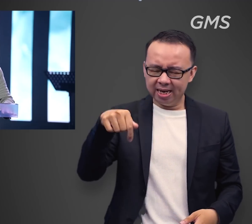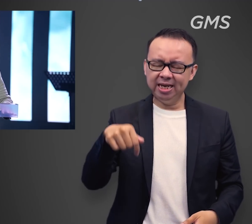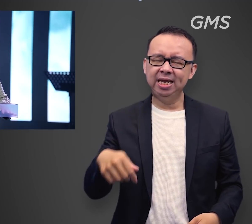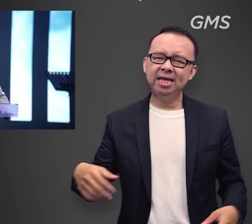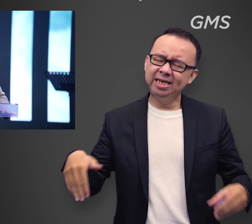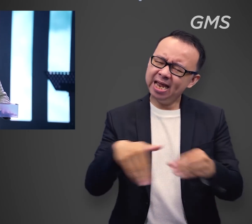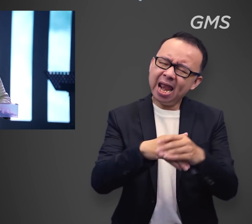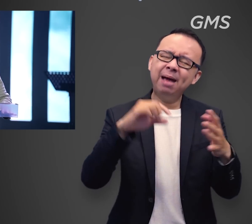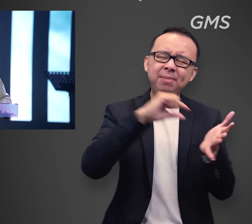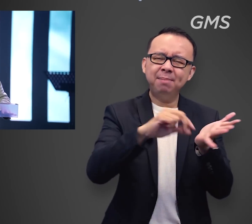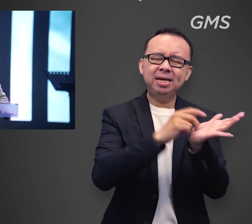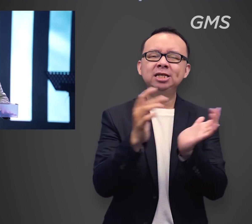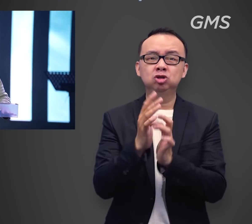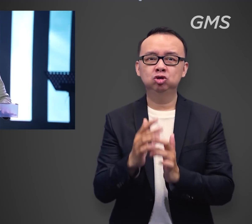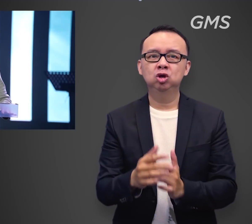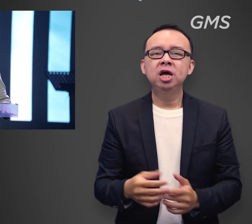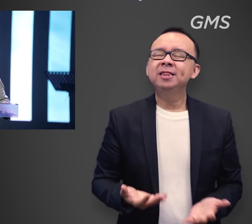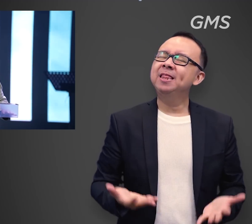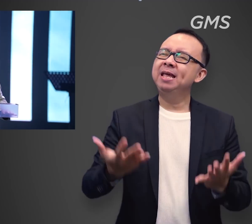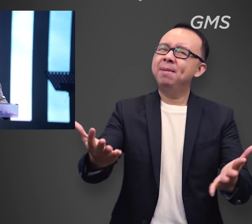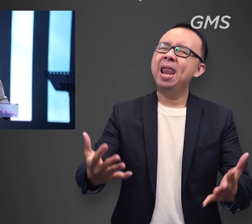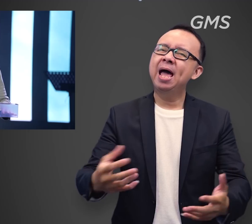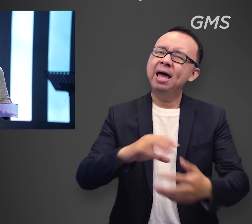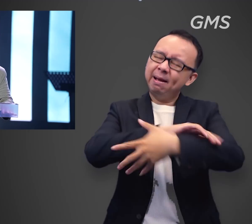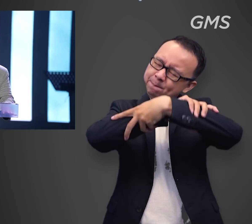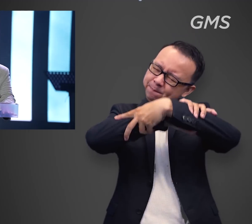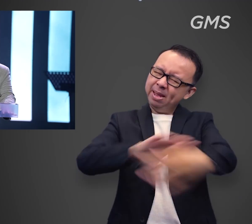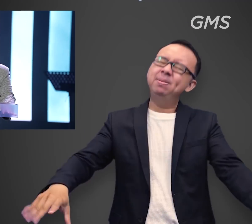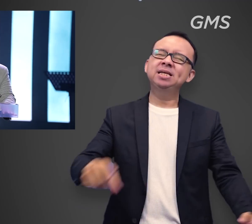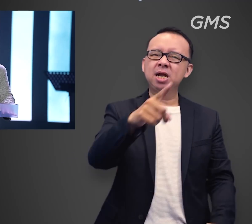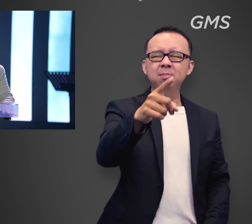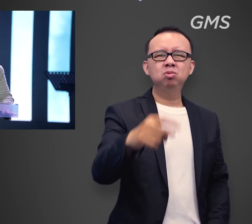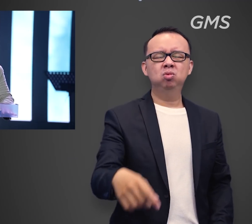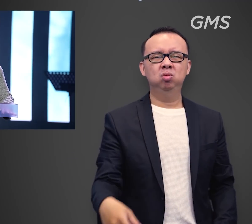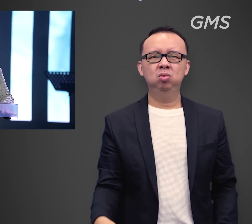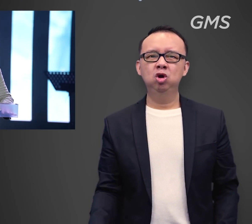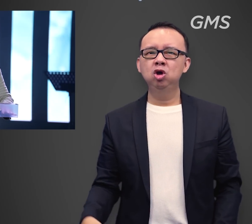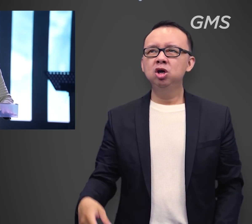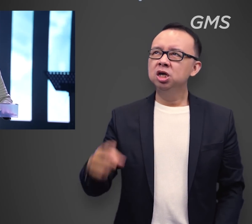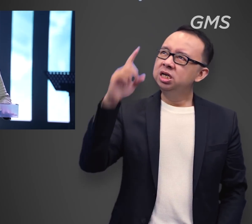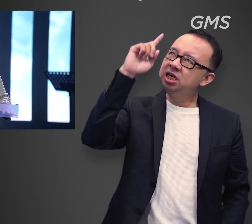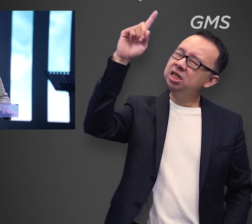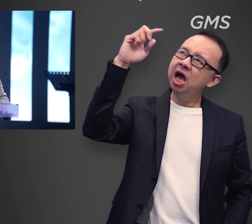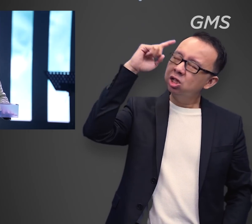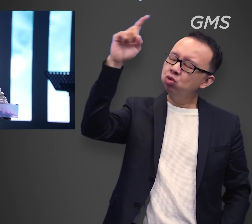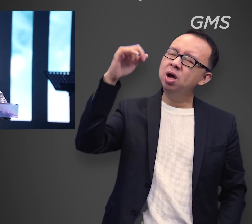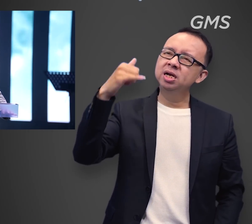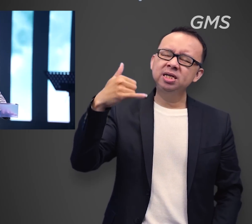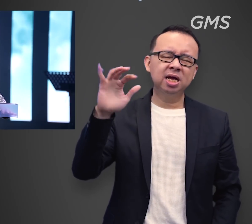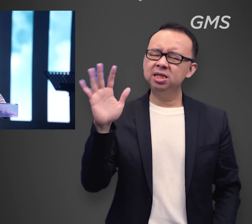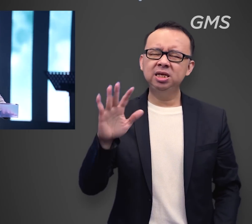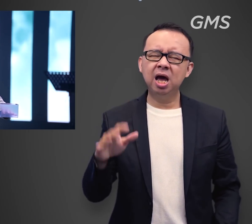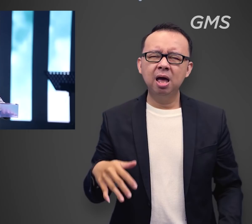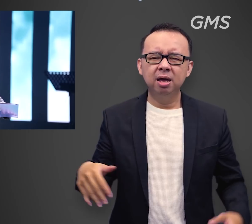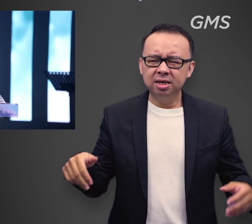Terimalah pembebasanmu, kemerdekaanmu oleh karena Tuhan yang mengasihimu. Dia Allah yang tidak pernah bertahan dalam murkanya karena